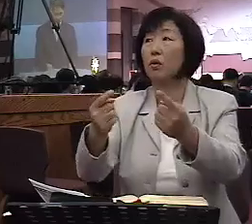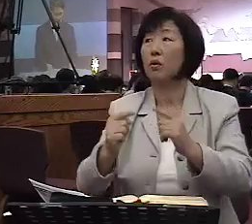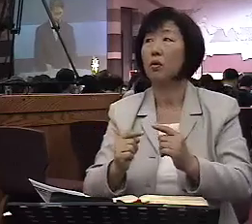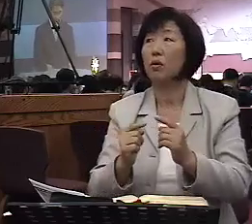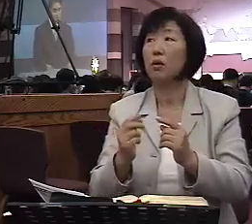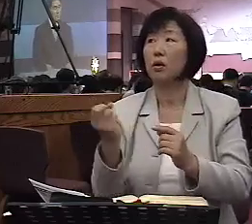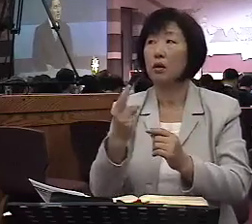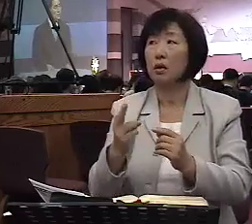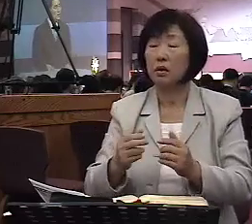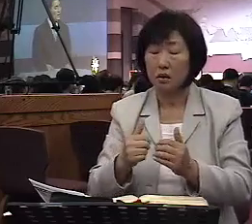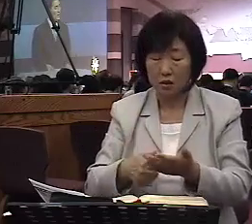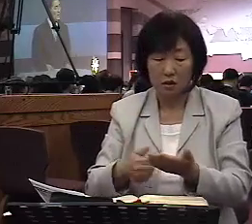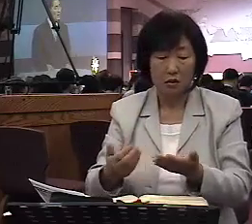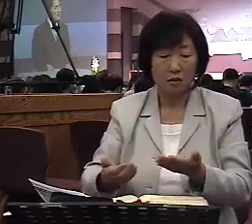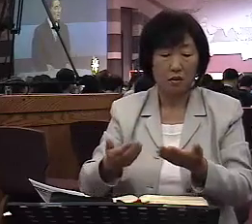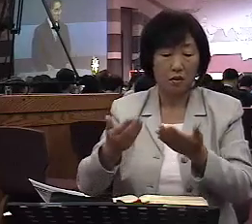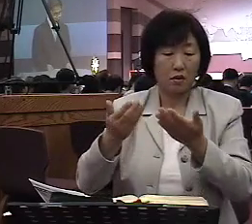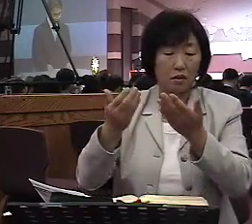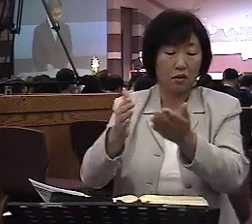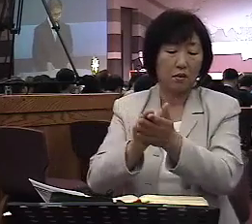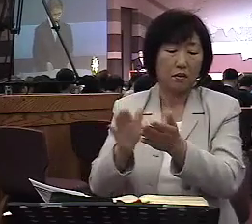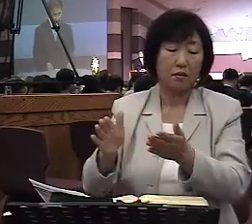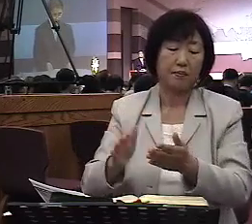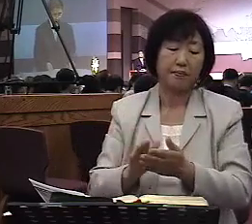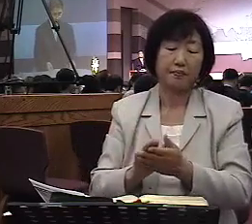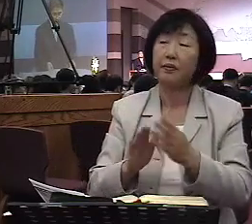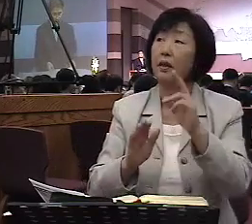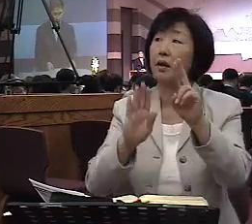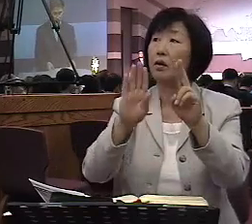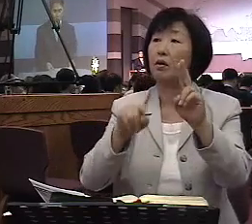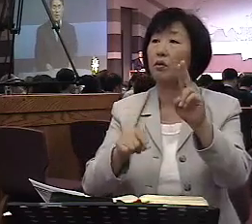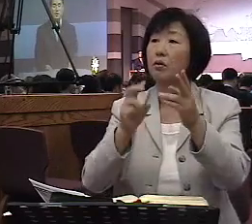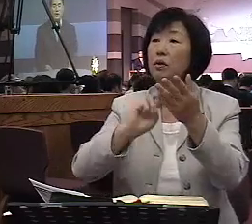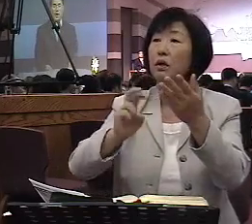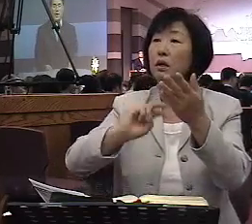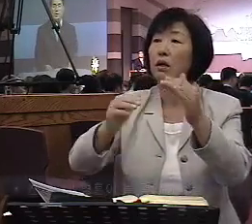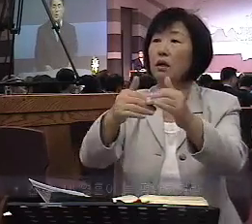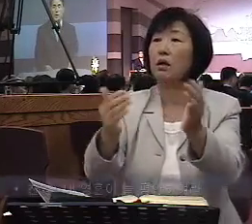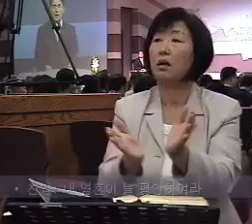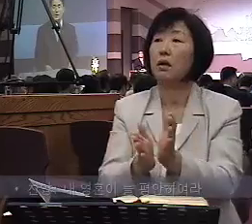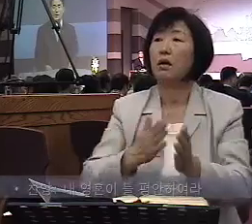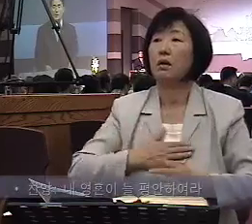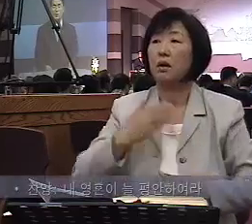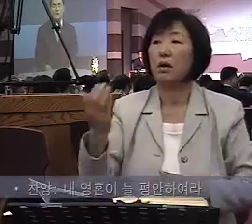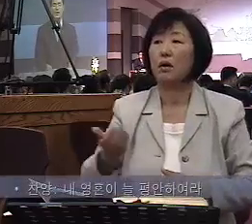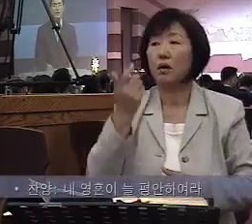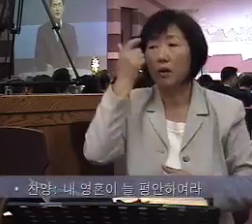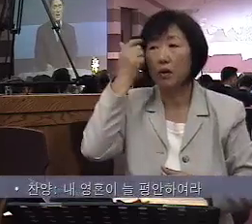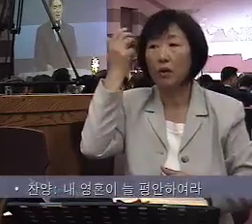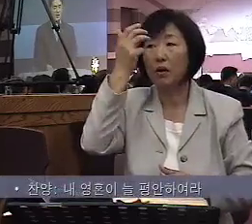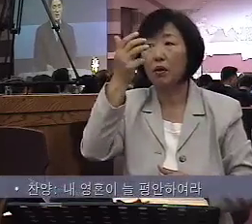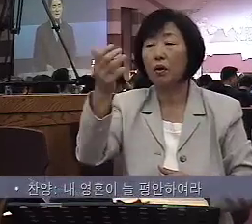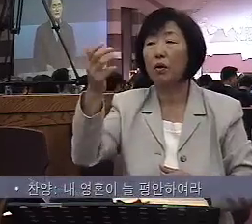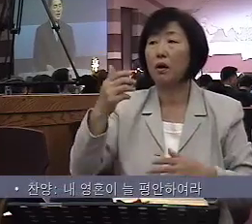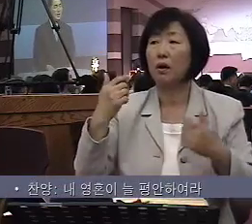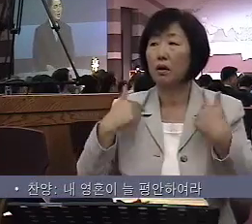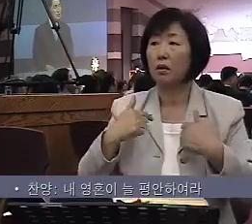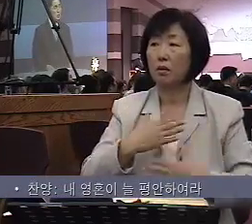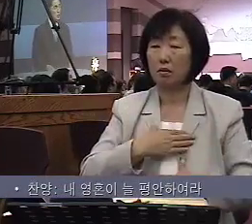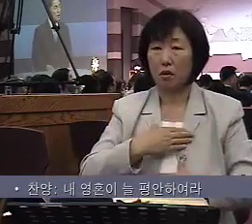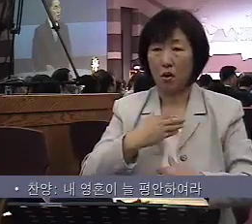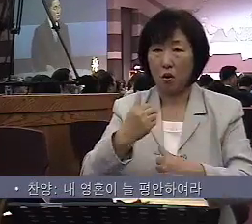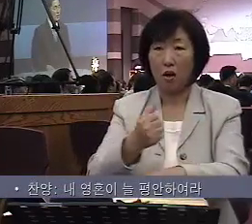다시 인사드리겠습니다. 이 시간에는 2부 찬양대에서 내 영혼아 늘 평안하여라 라는